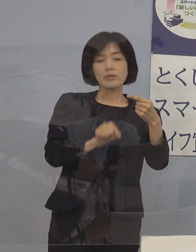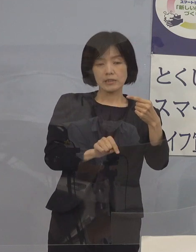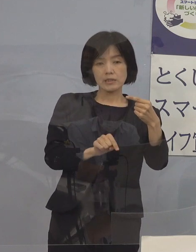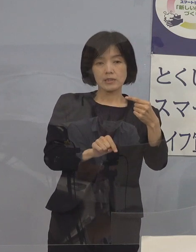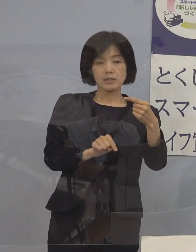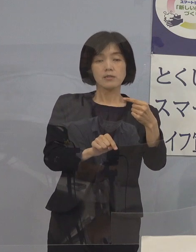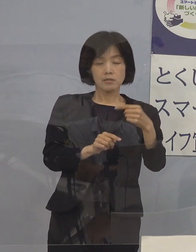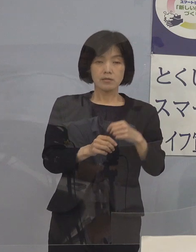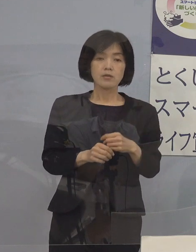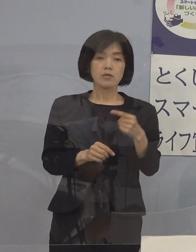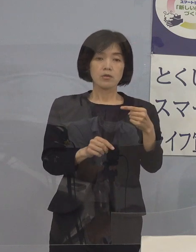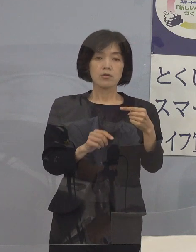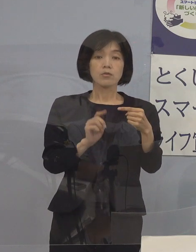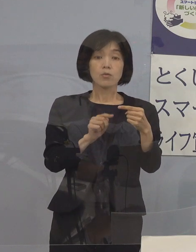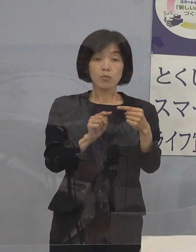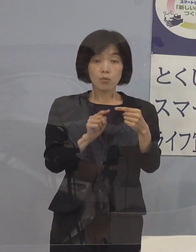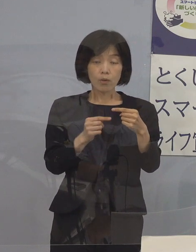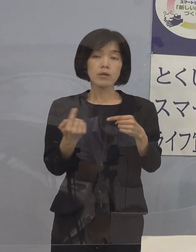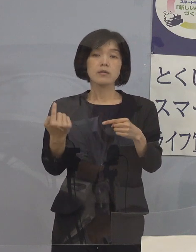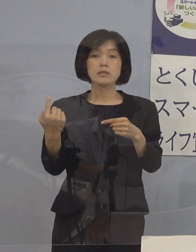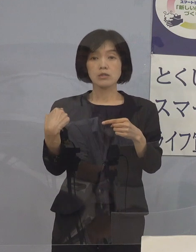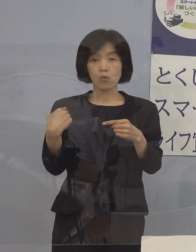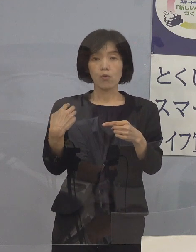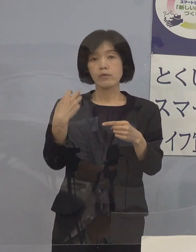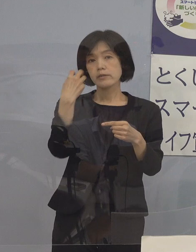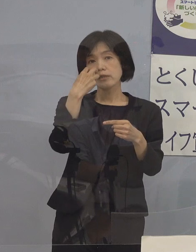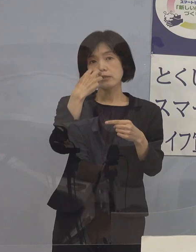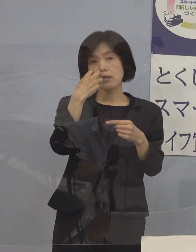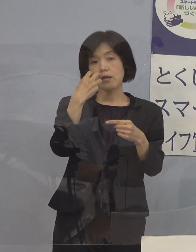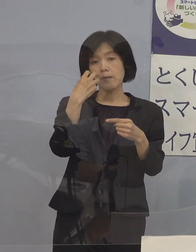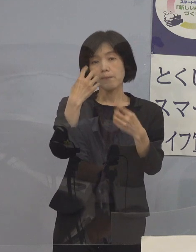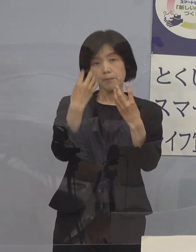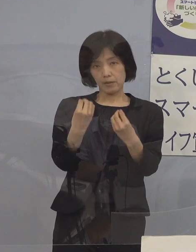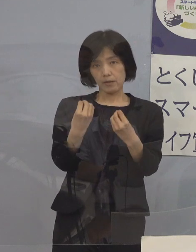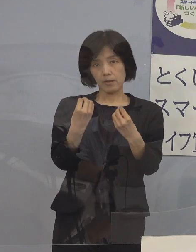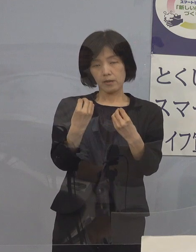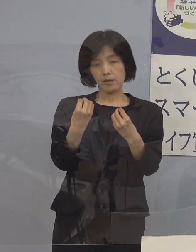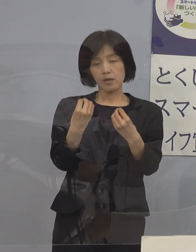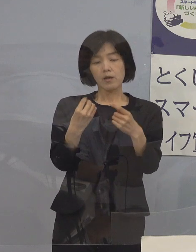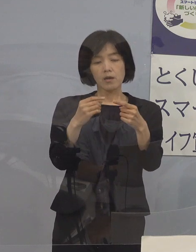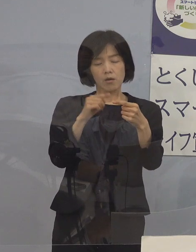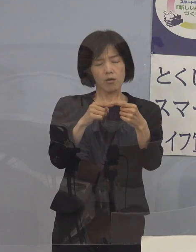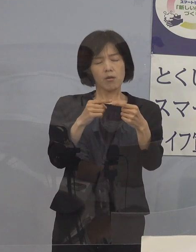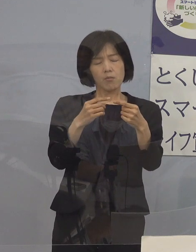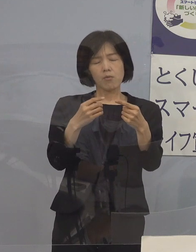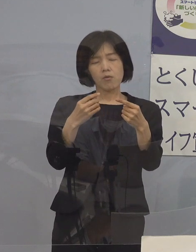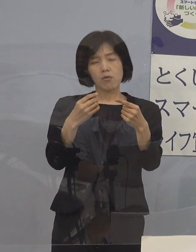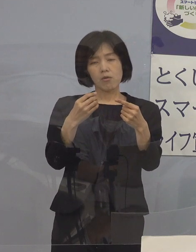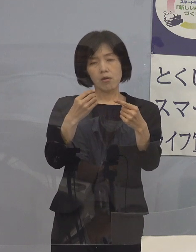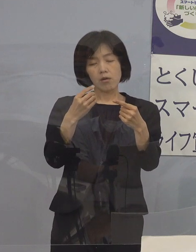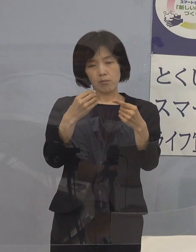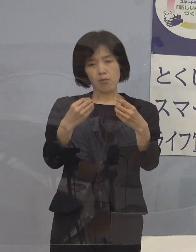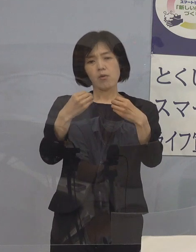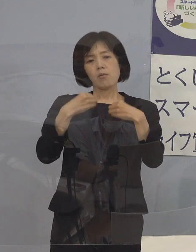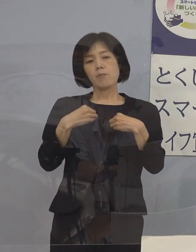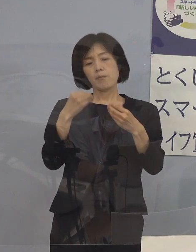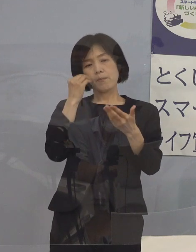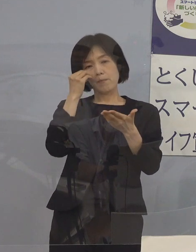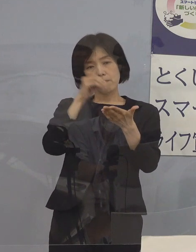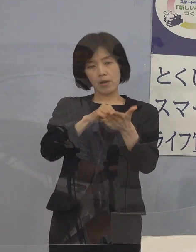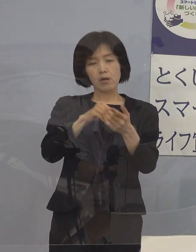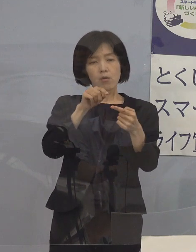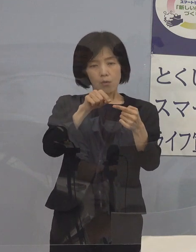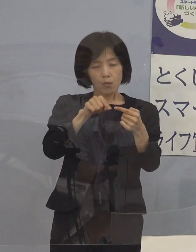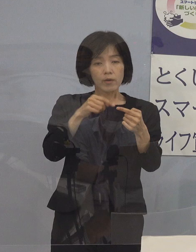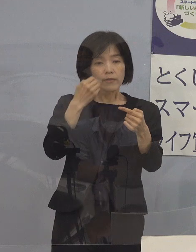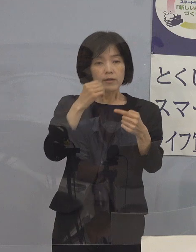となっておりますが、すでに昨日検査が済んでおりまして陽性、この方が104例